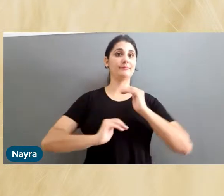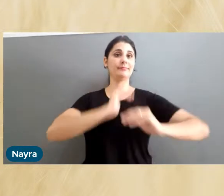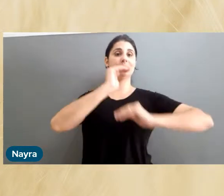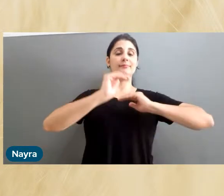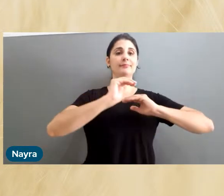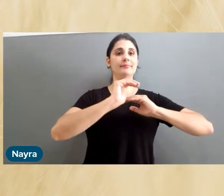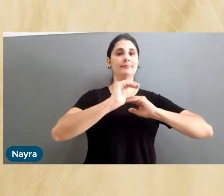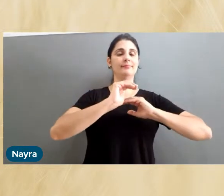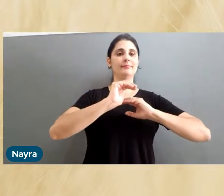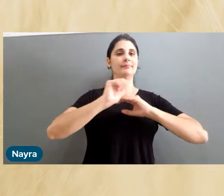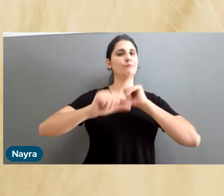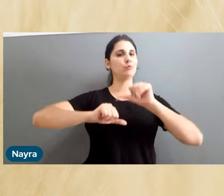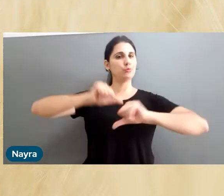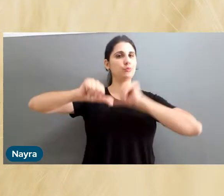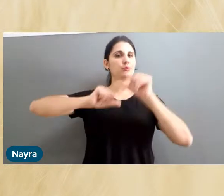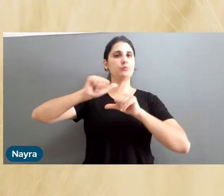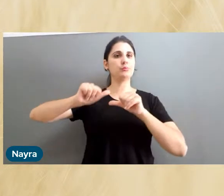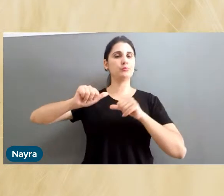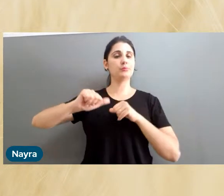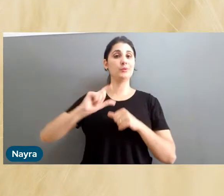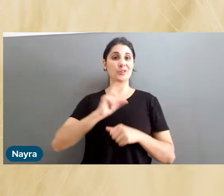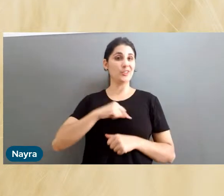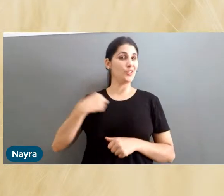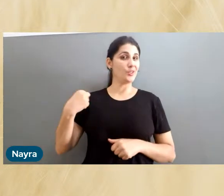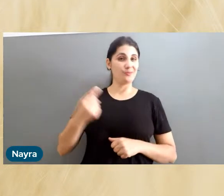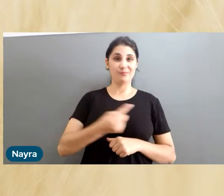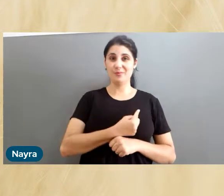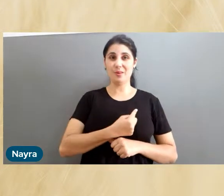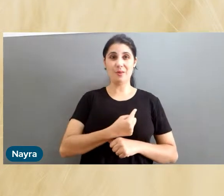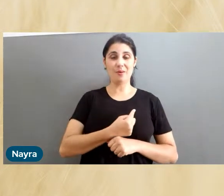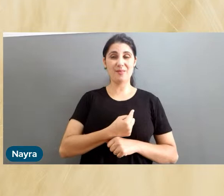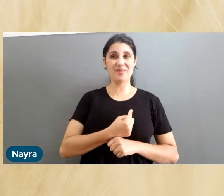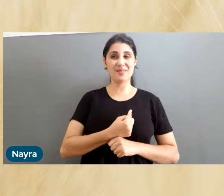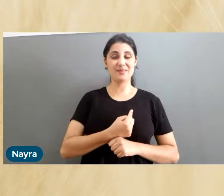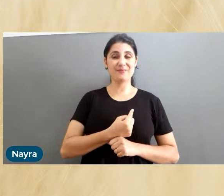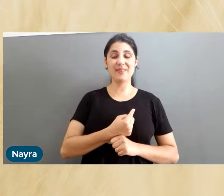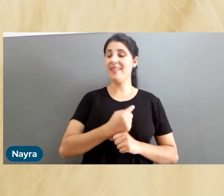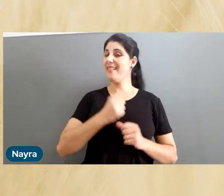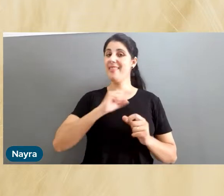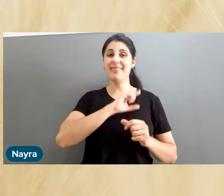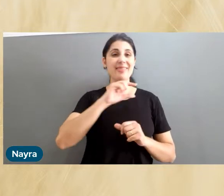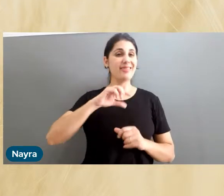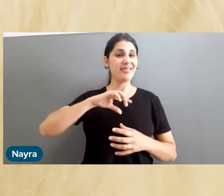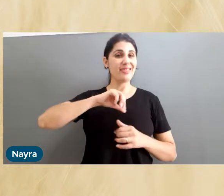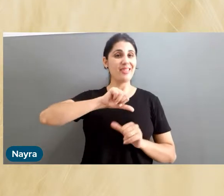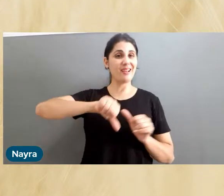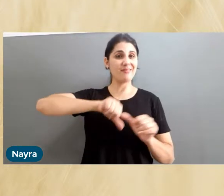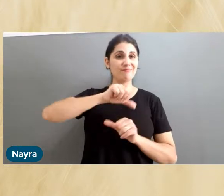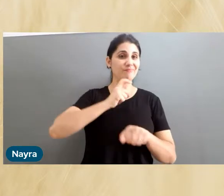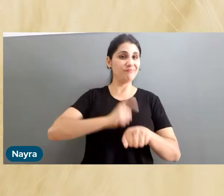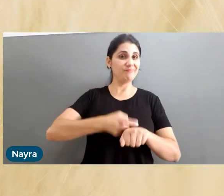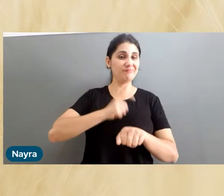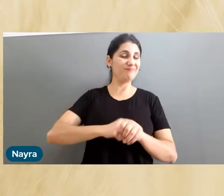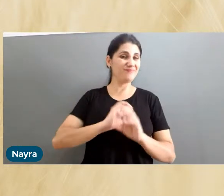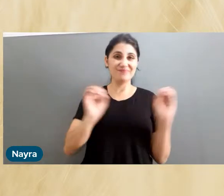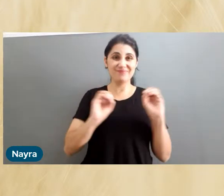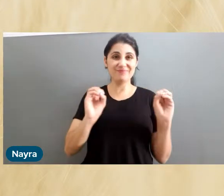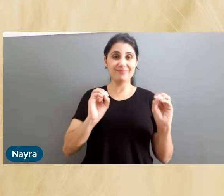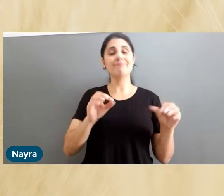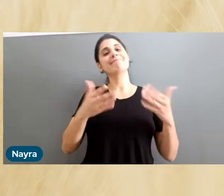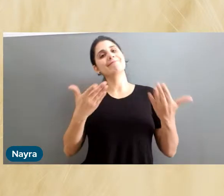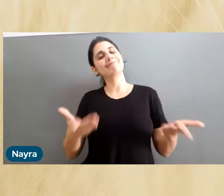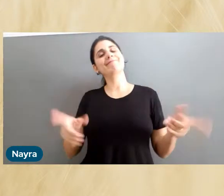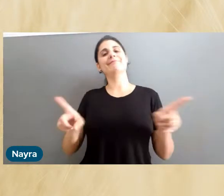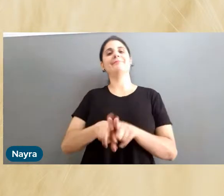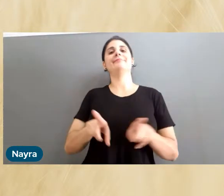de regeneração, e nós não tivermos regenerado o nosso coração e a nossa mente, nós também temos uma